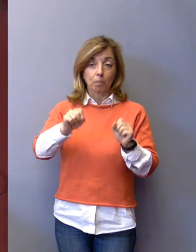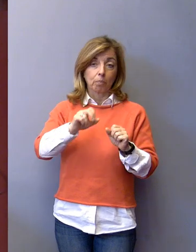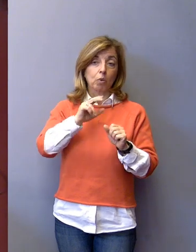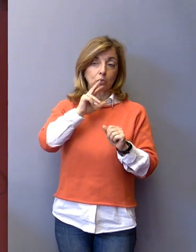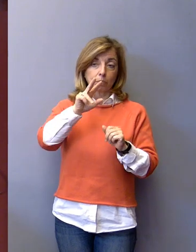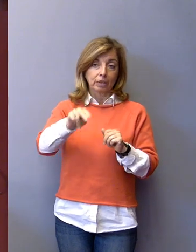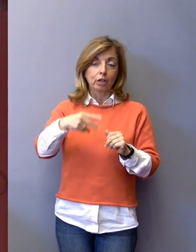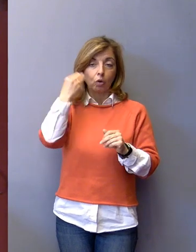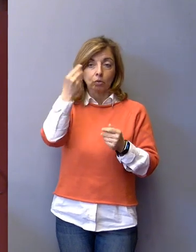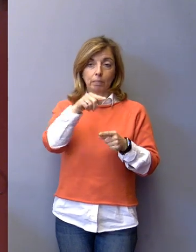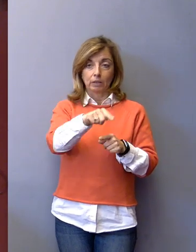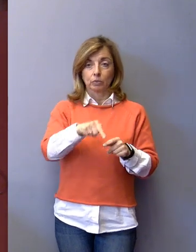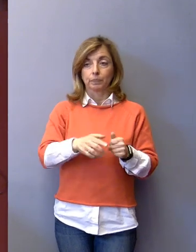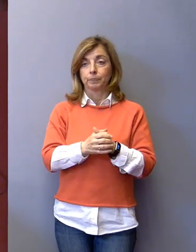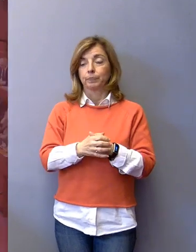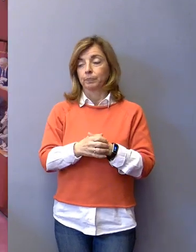Grazie